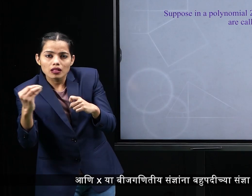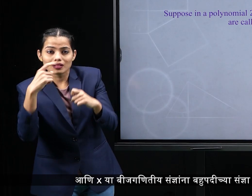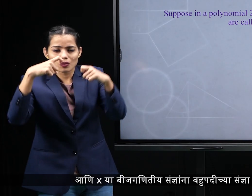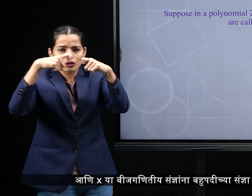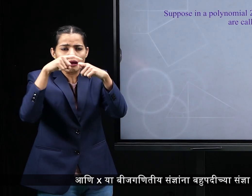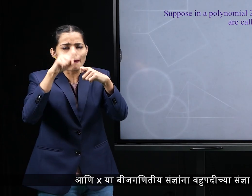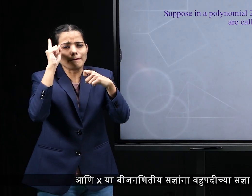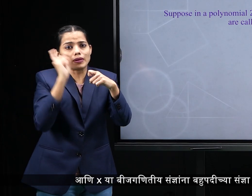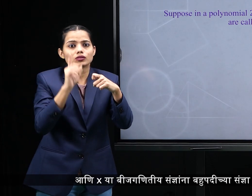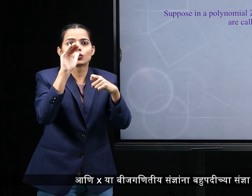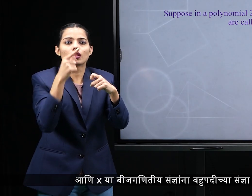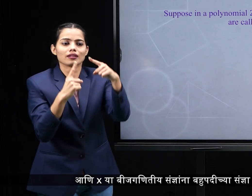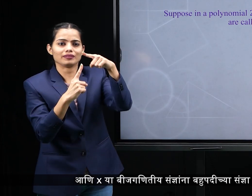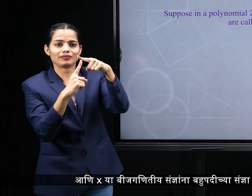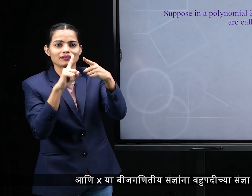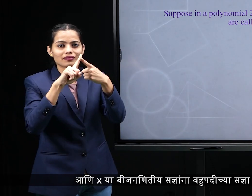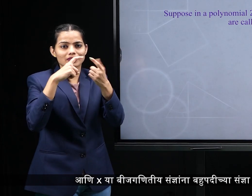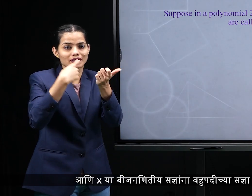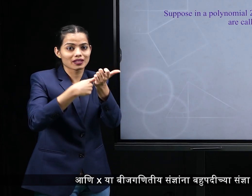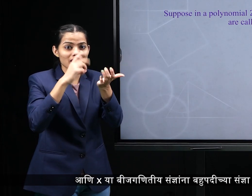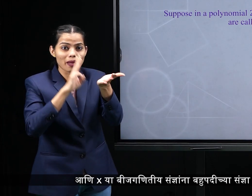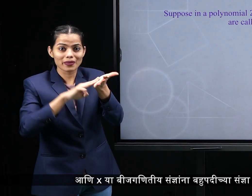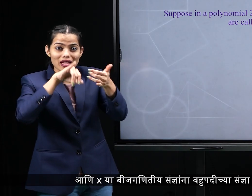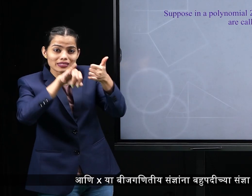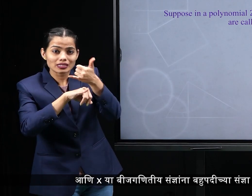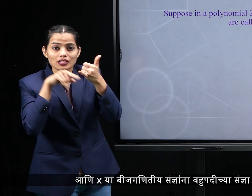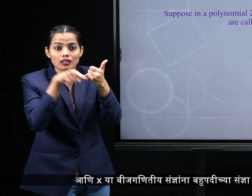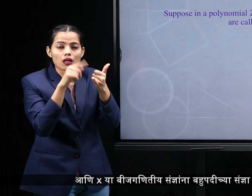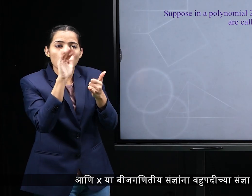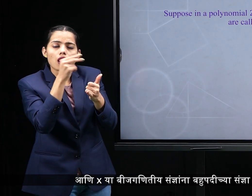बहुपदीच्या संख्या टर्म्स ऑफ ए पॉलिनॉमियल म्हणतात.